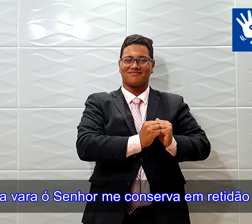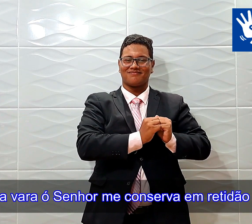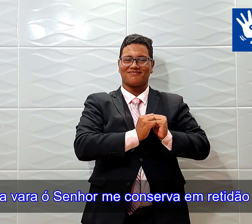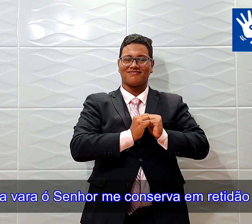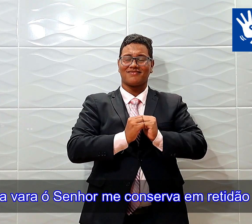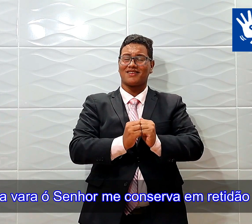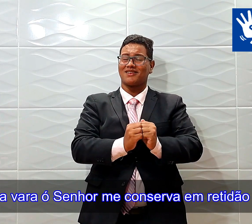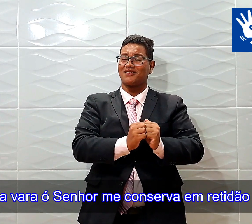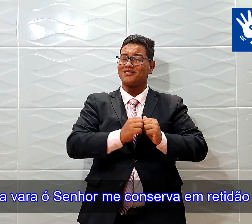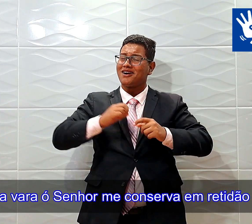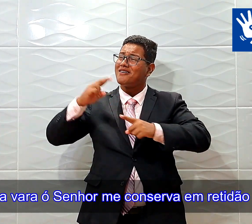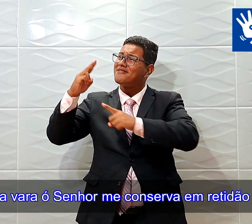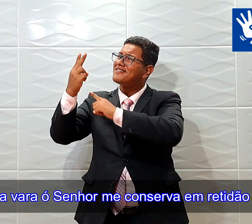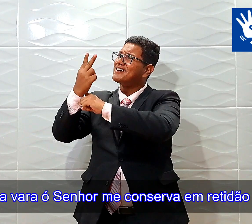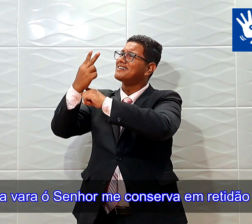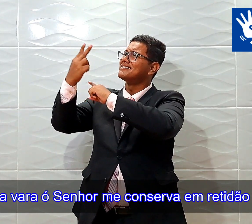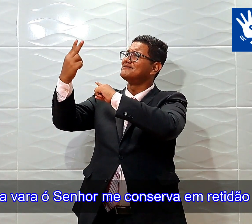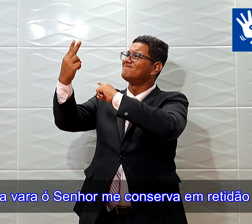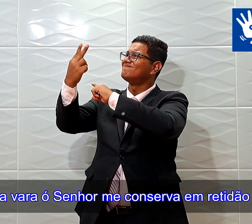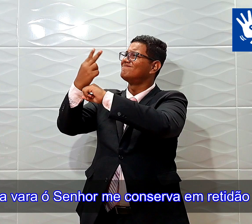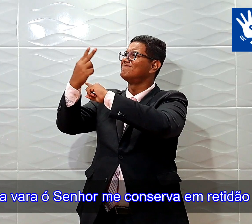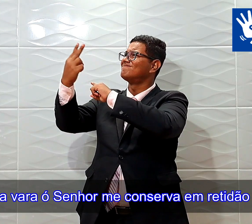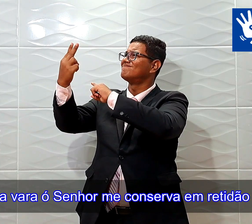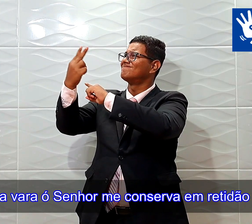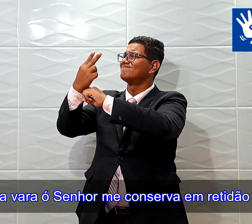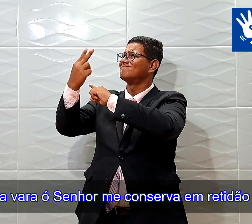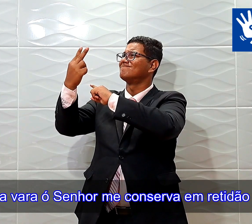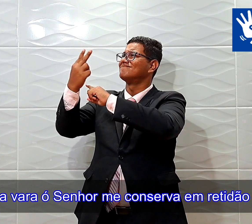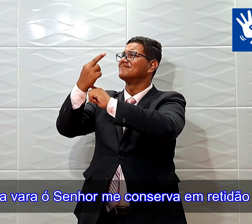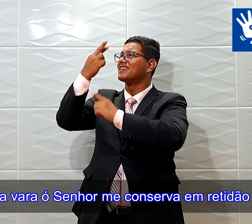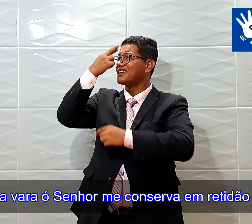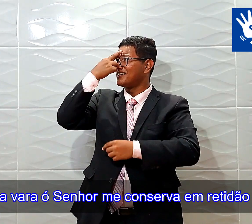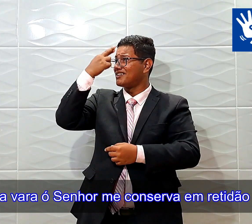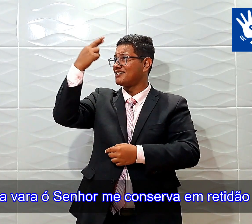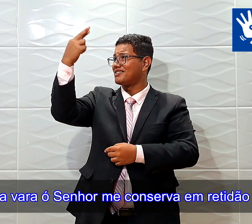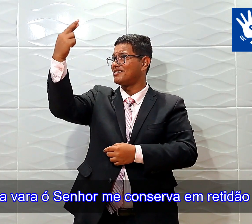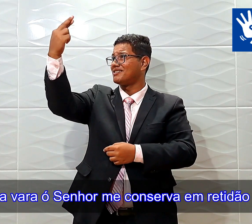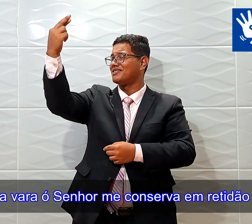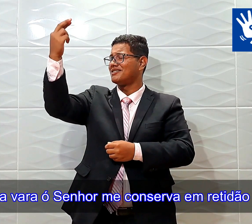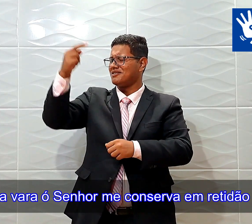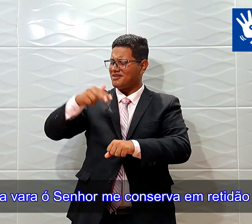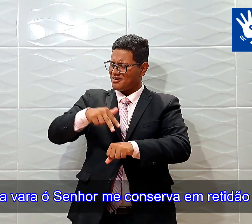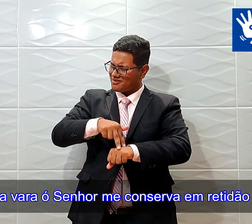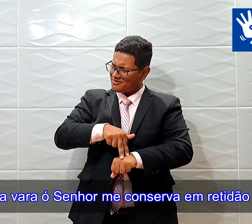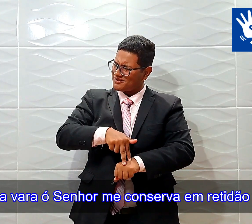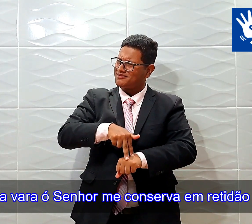tua vara, ó Senhor, me